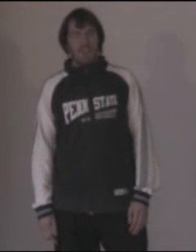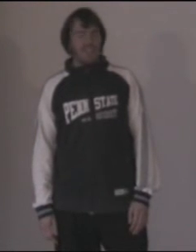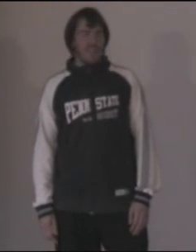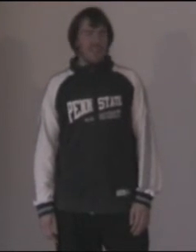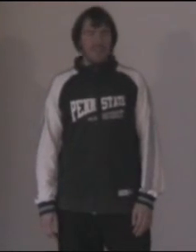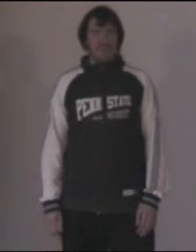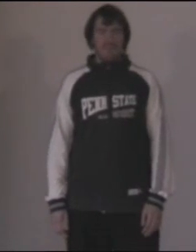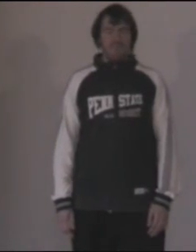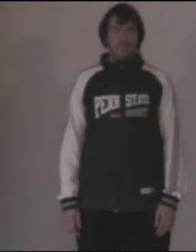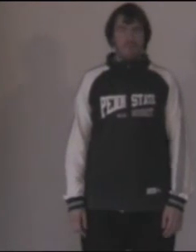Abita la Trieste.